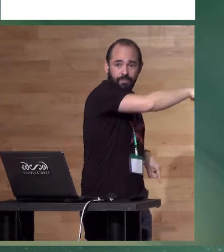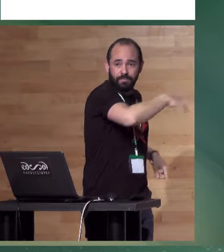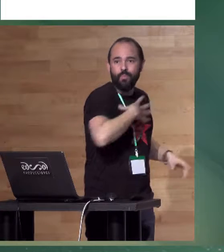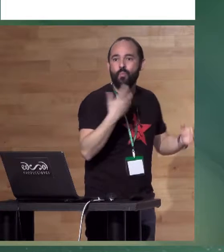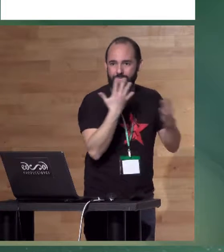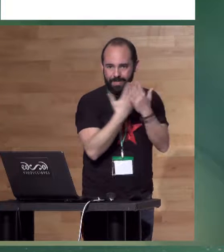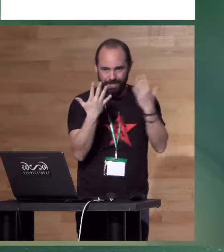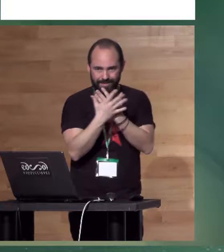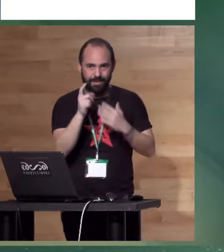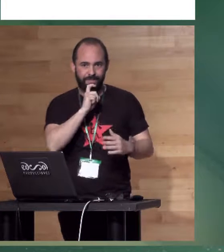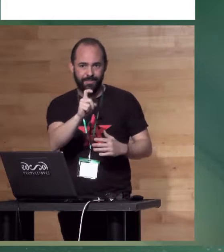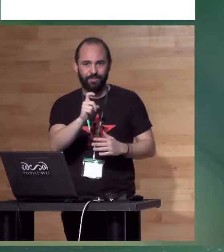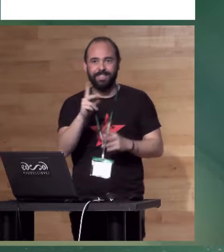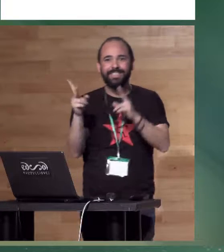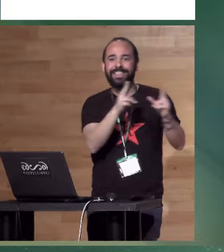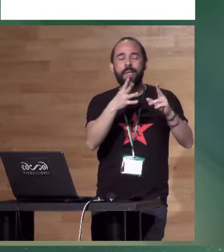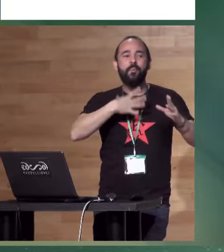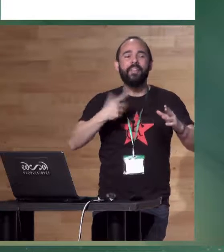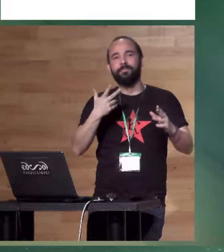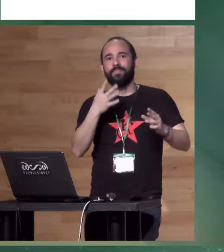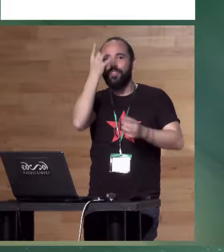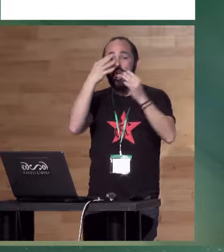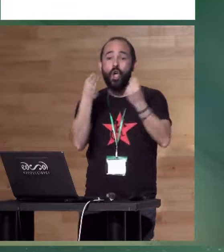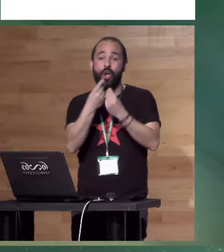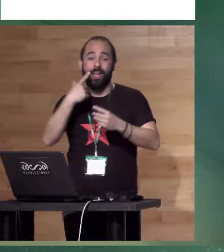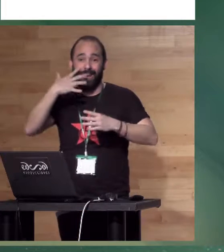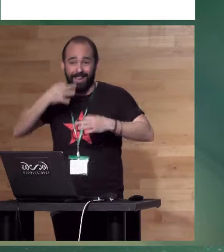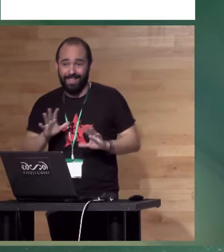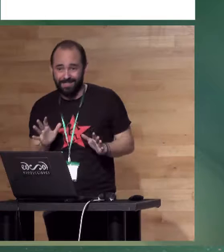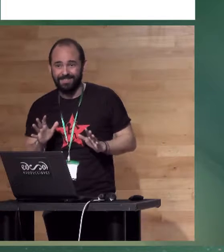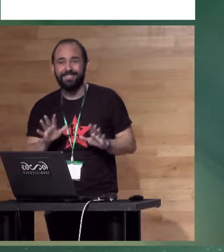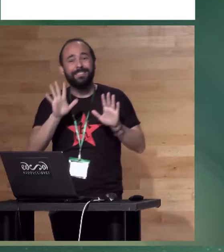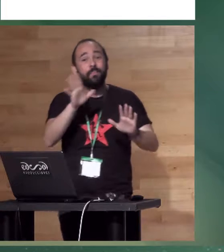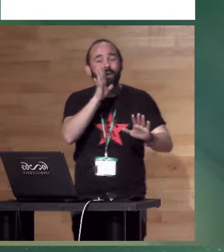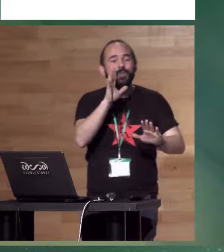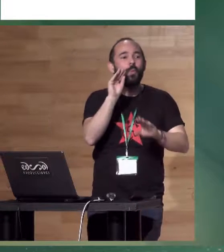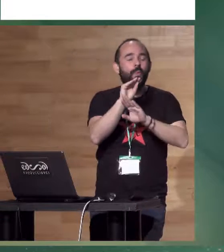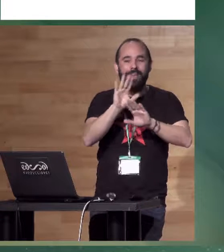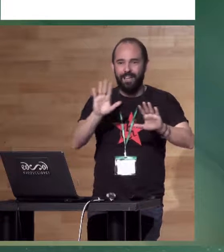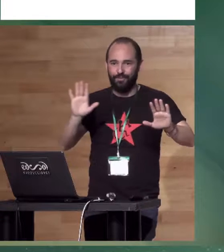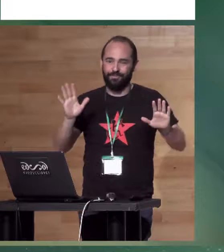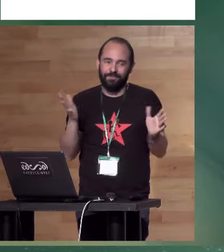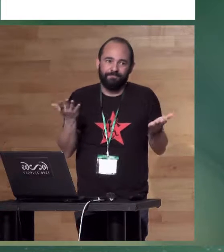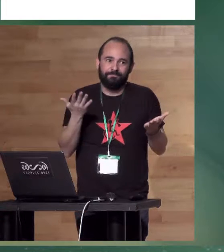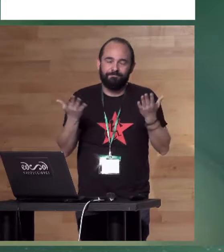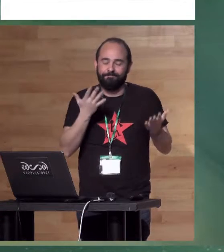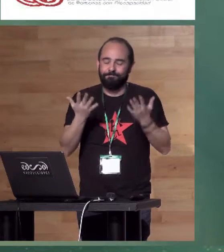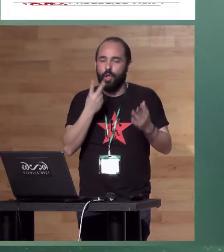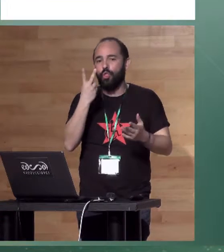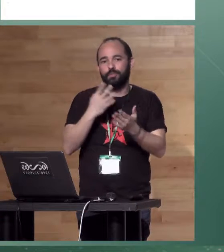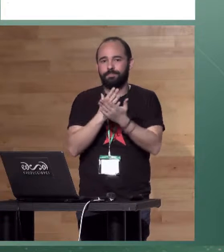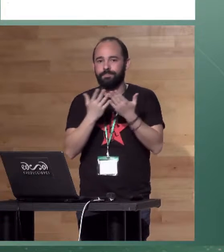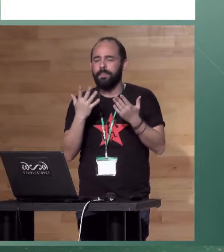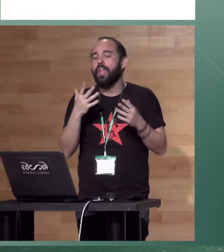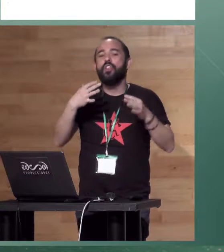Todo eso se puede mezclar. Una serie puede tener una ficción, una parte ficticia y otra realidad.